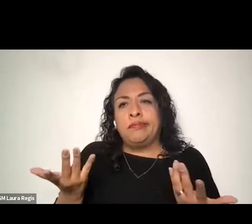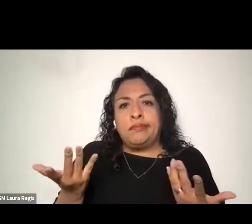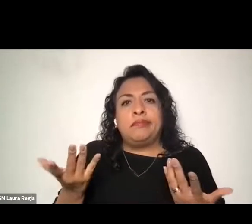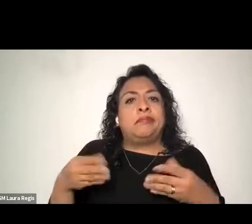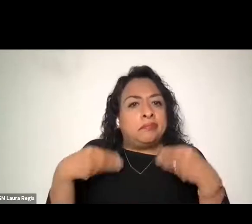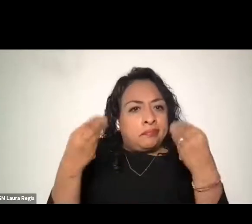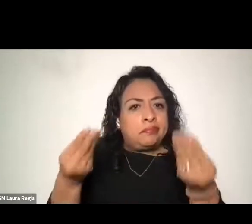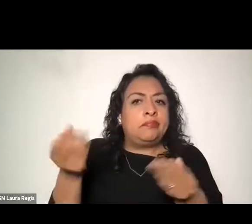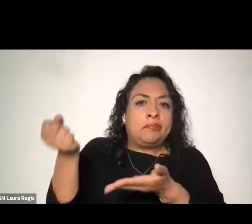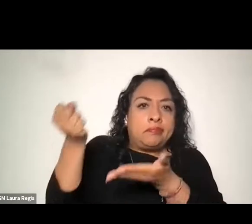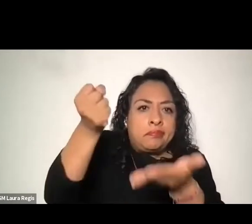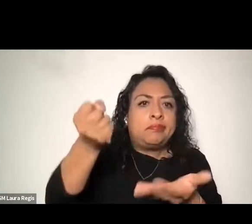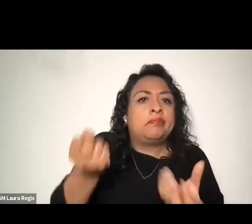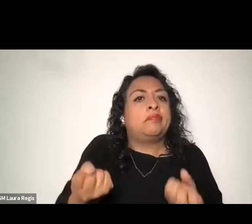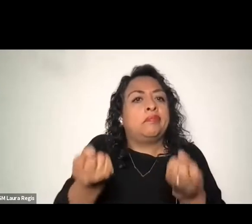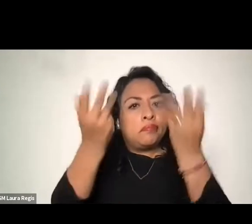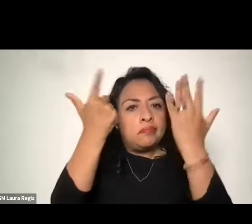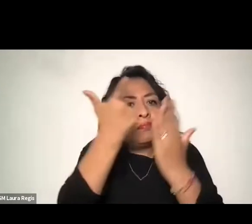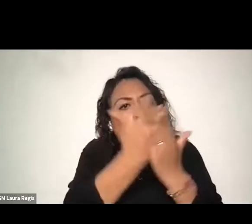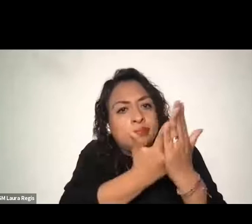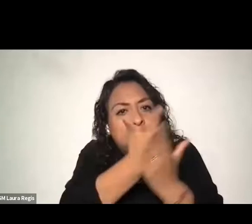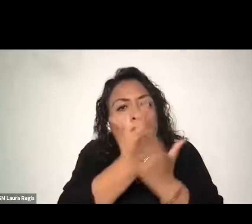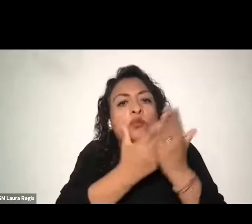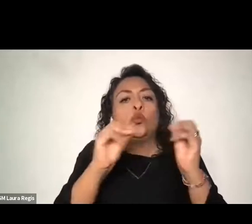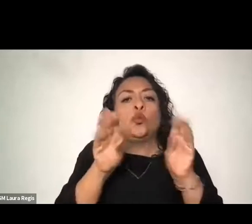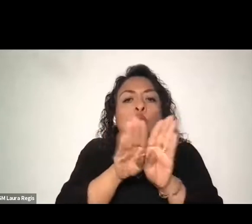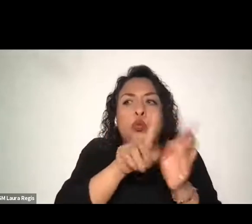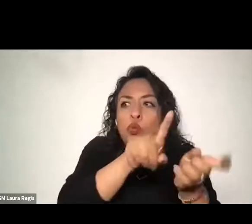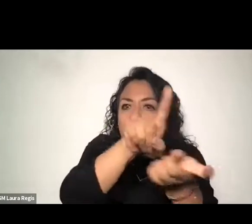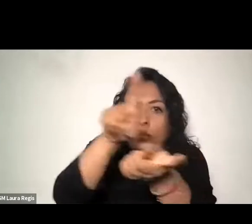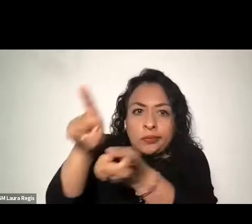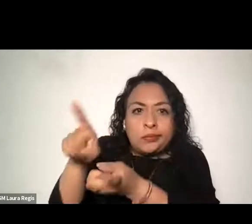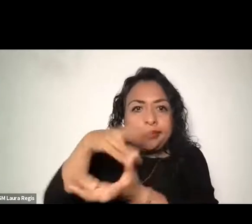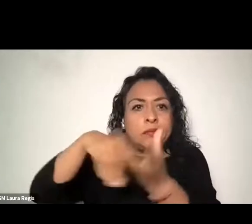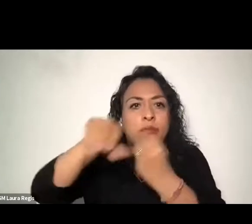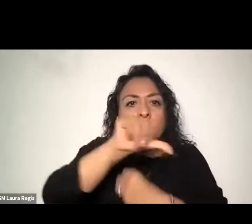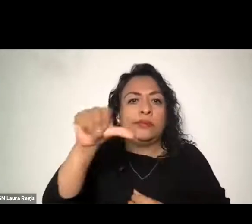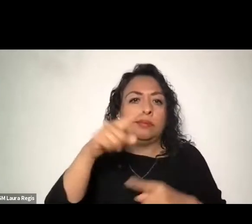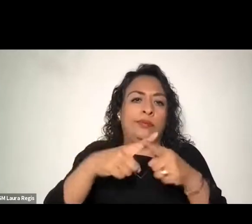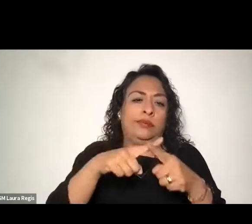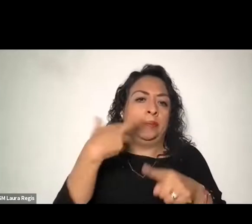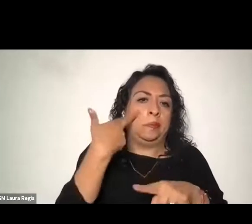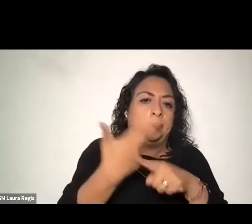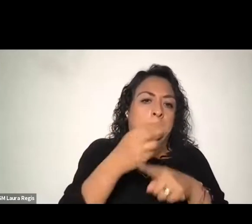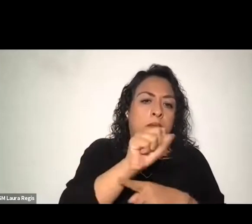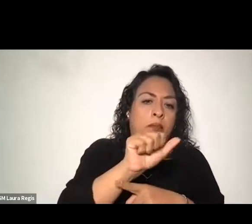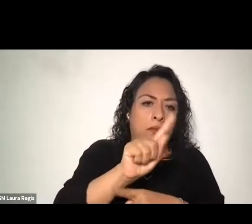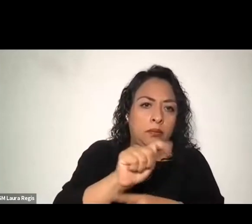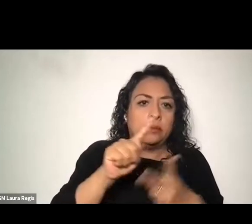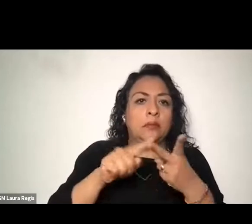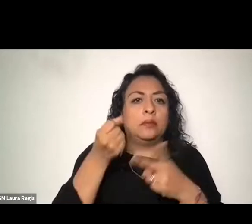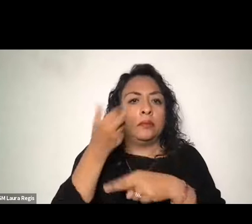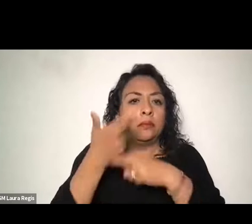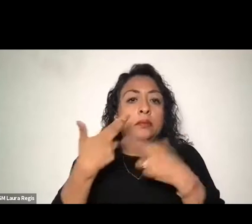los montos y los canales de recaudación al SAT y a la Secretaría de Hacienda.